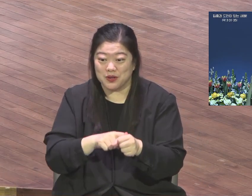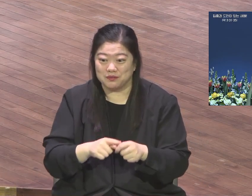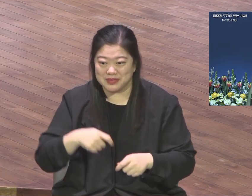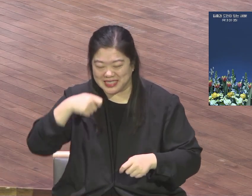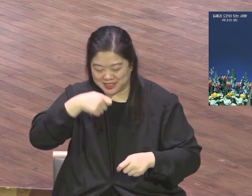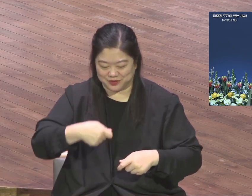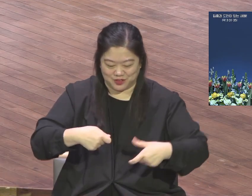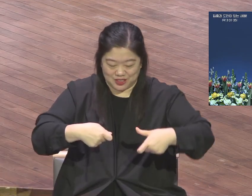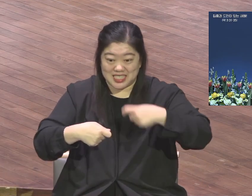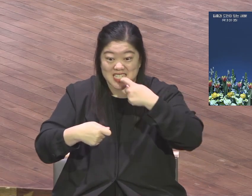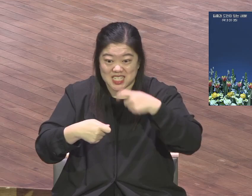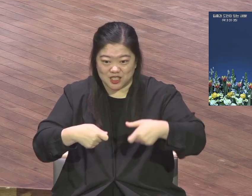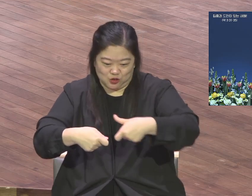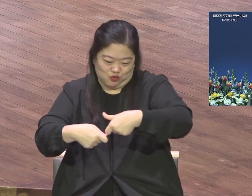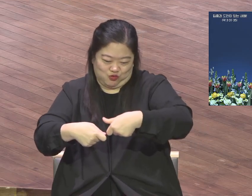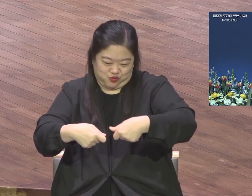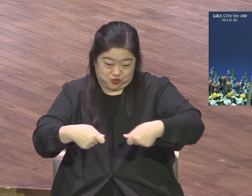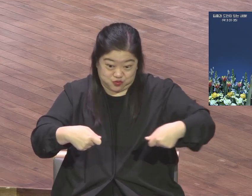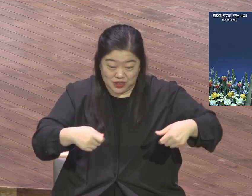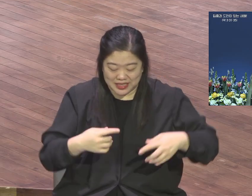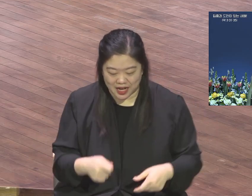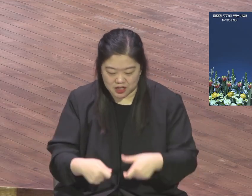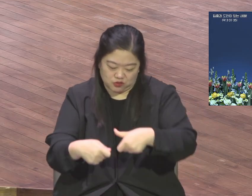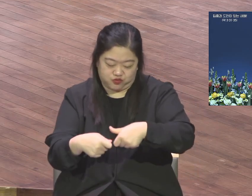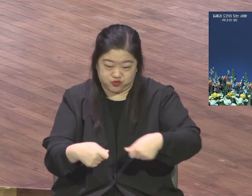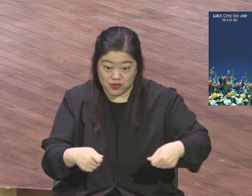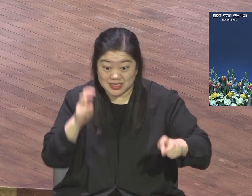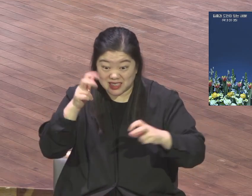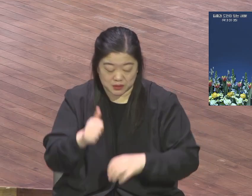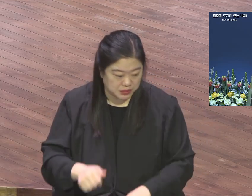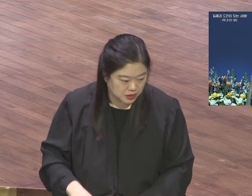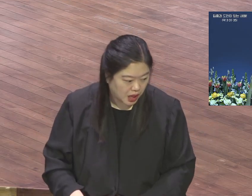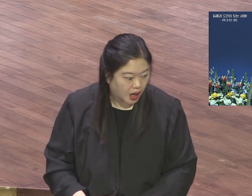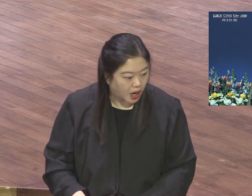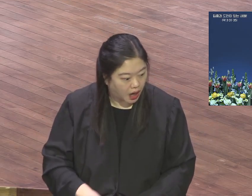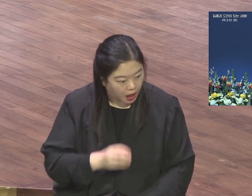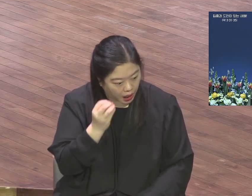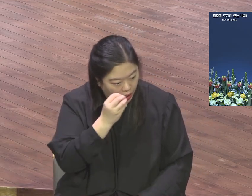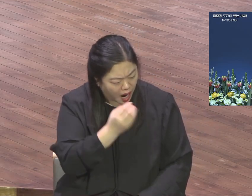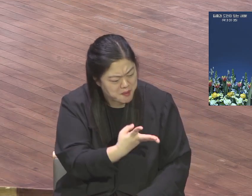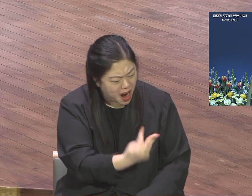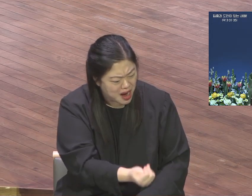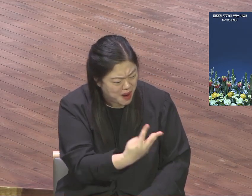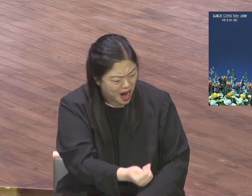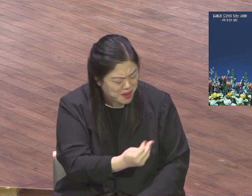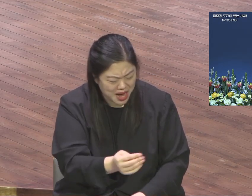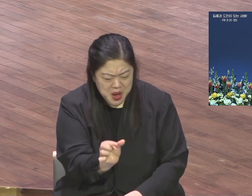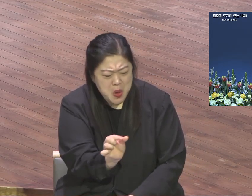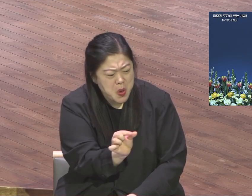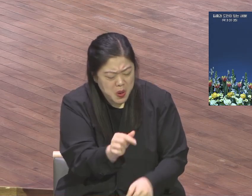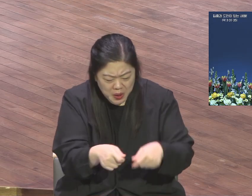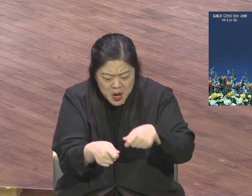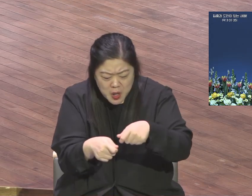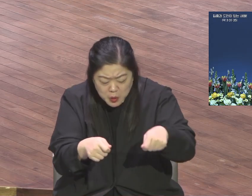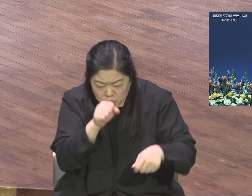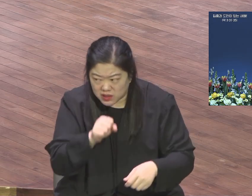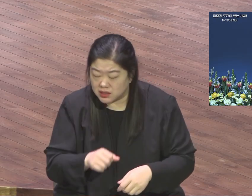신발을 또 발 다를까 봐 세게 안 신발 발 걸음도 세게 안 굴려 살살살살.